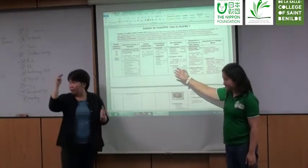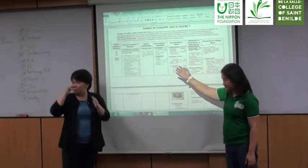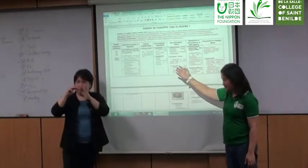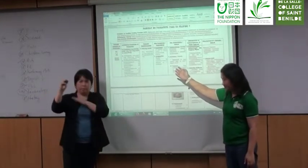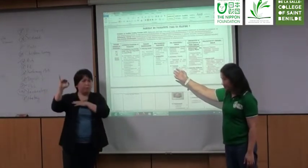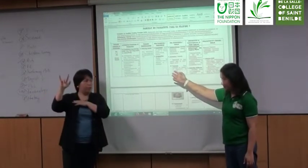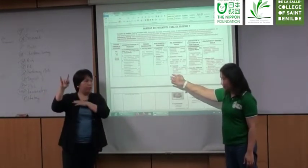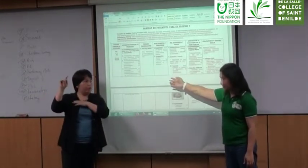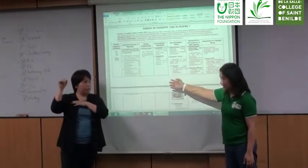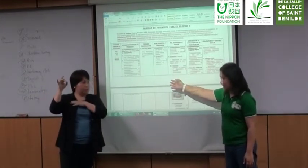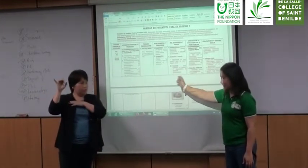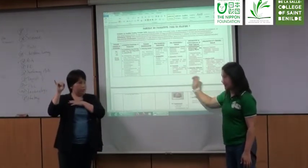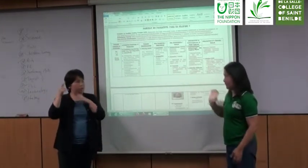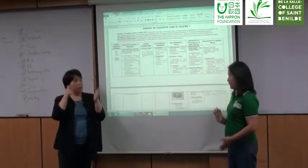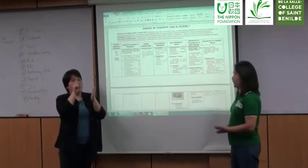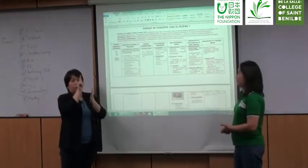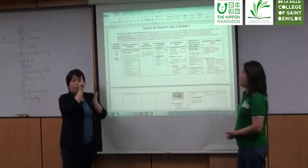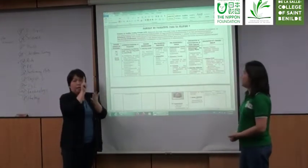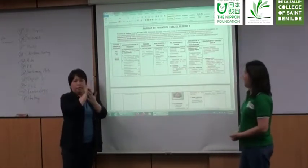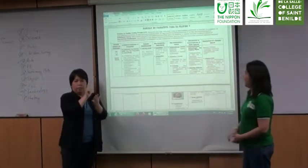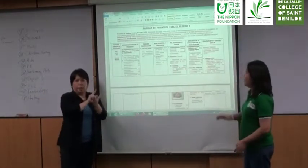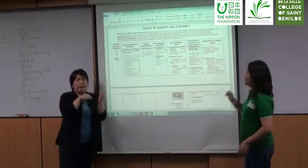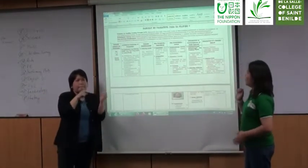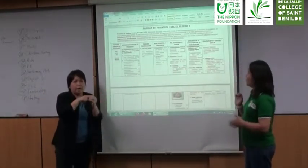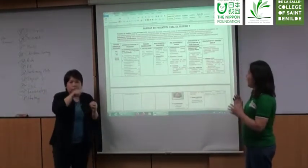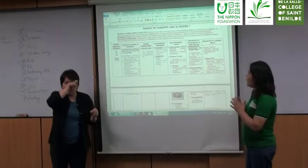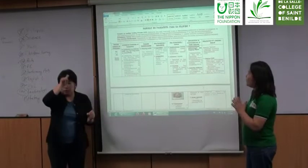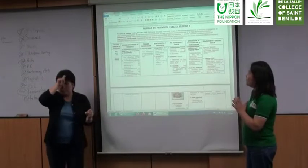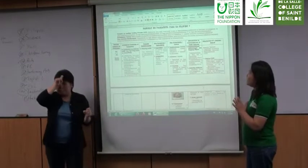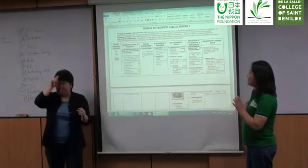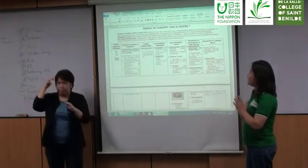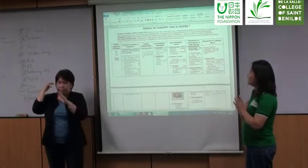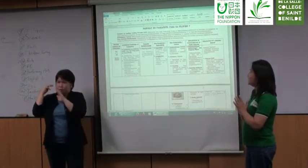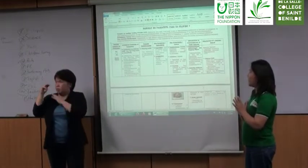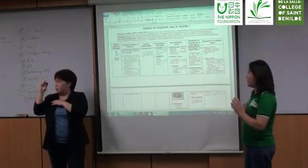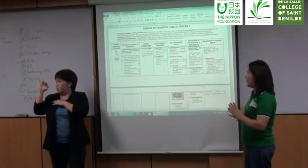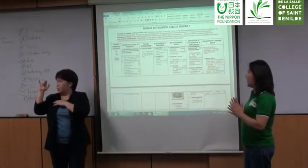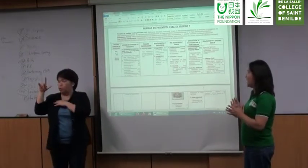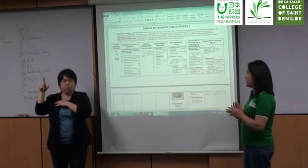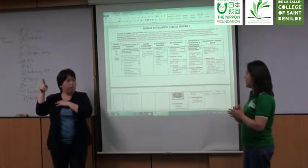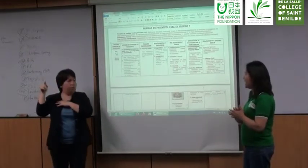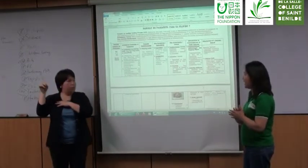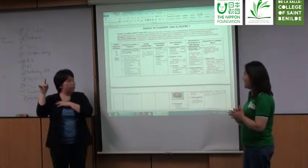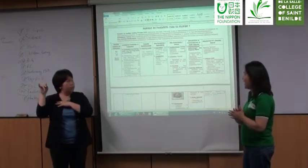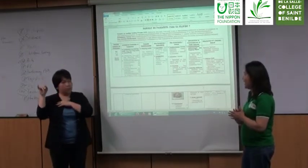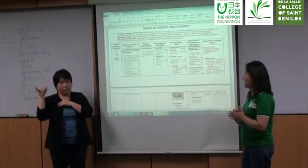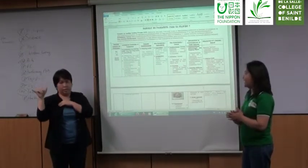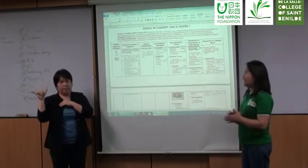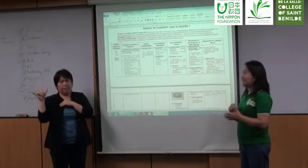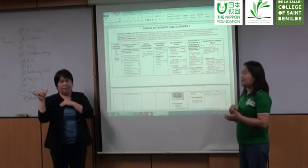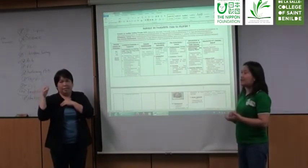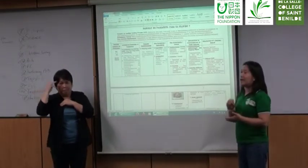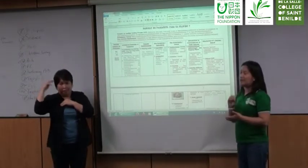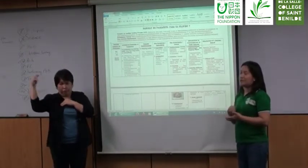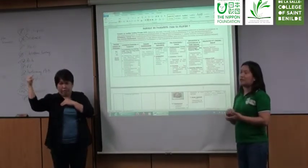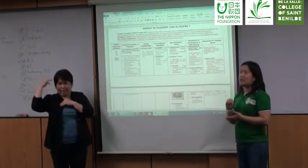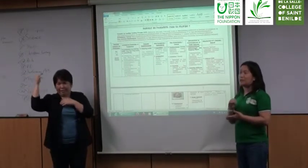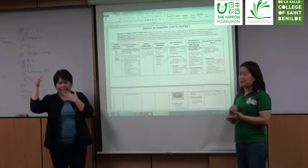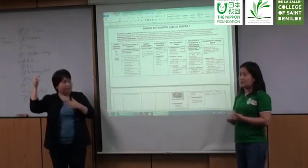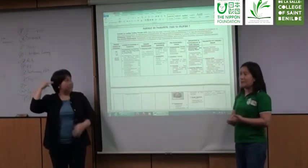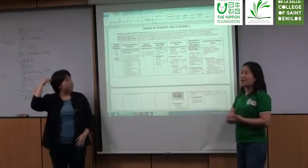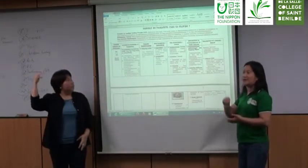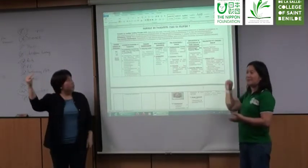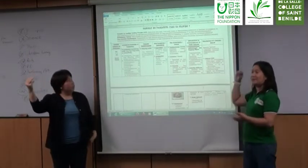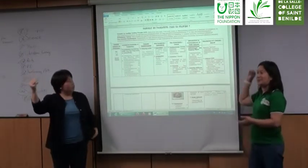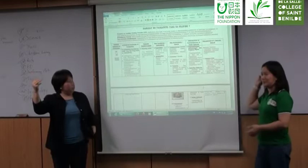sa metodologiya ng ito. Okay? So, bago yung, syempre, walang kamatayan na kailangan mo ilahat mo yung